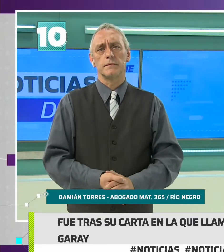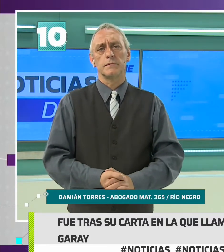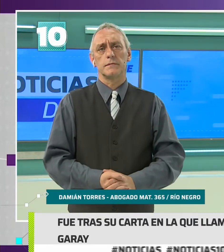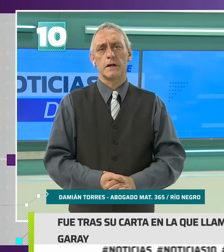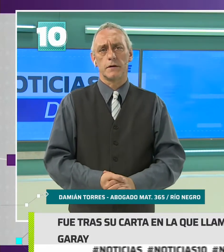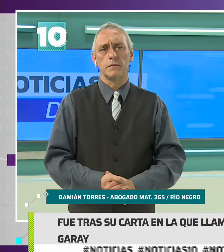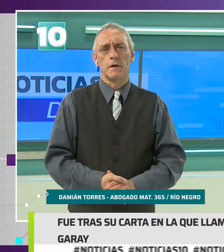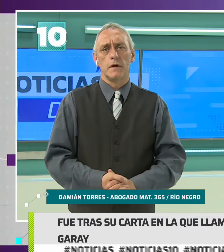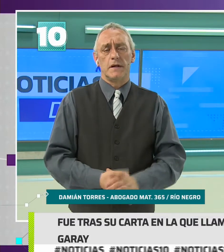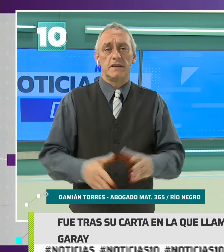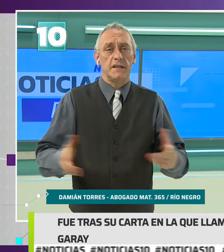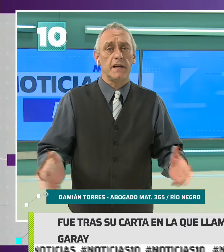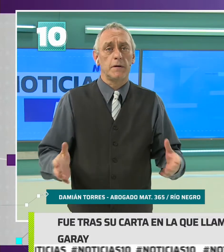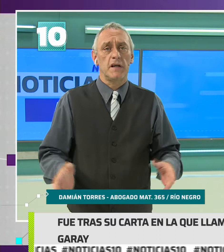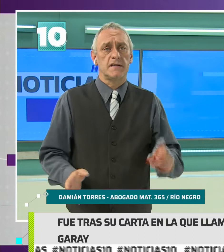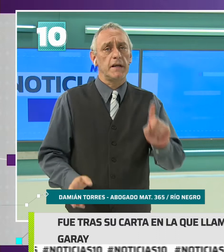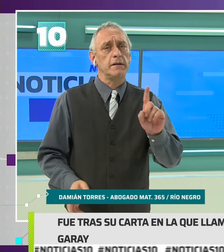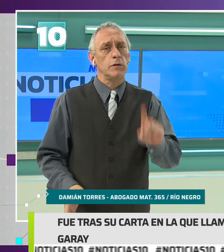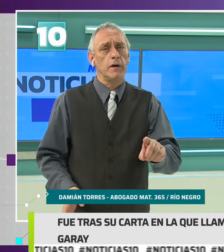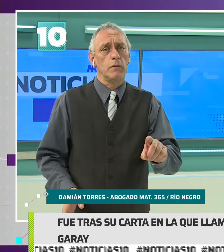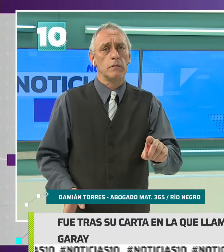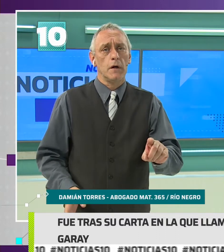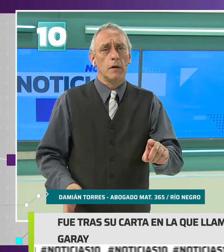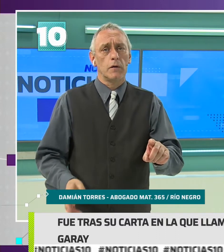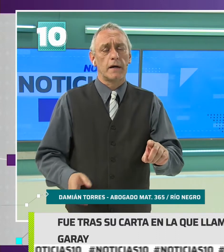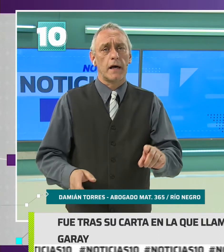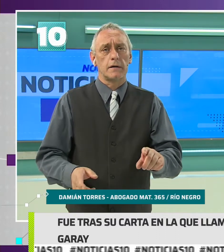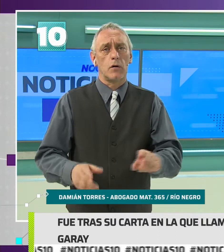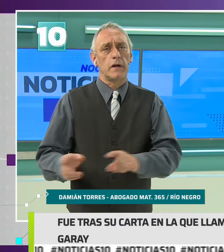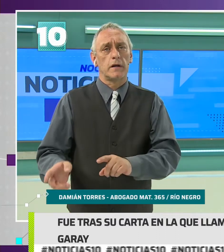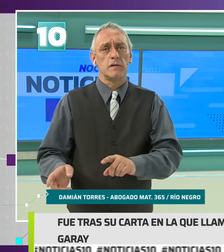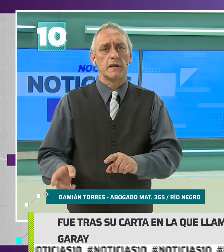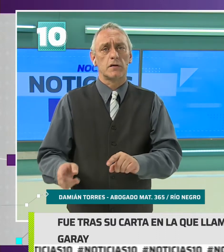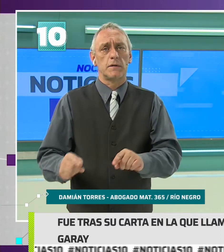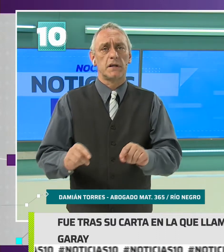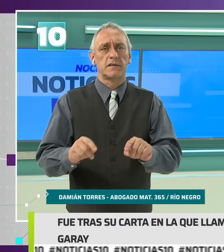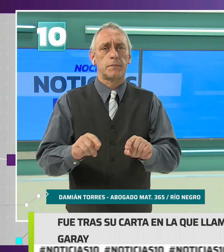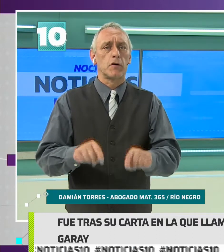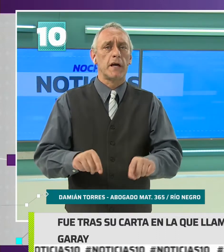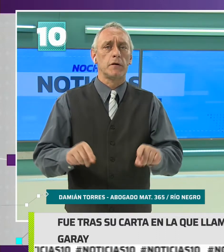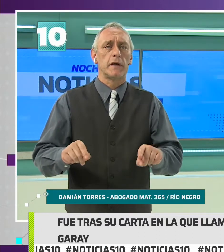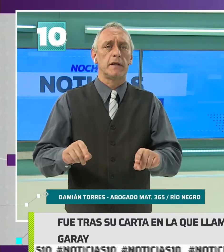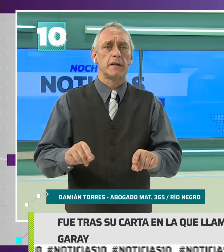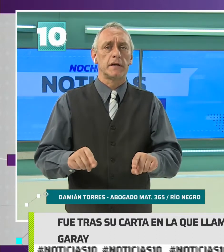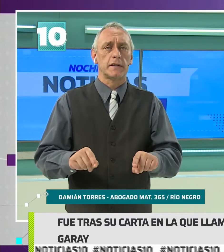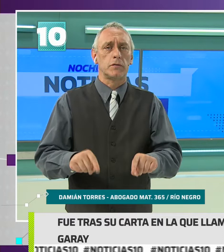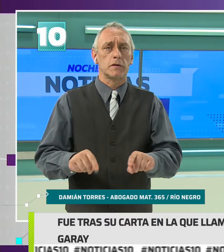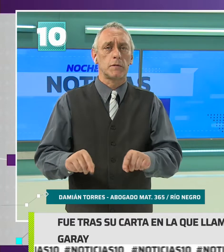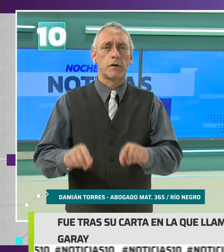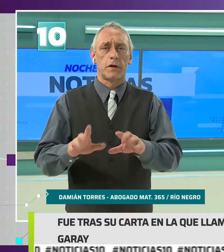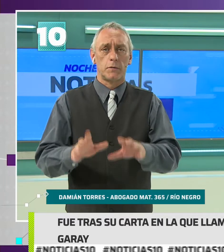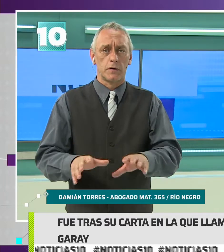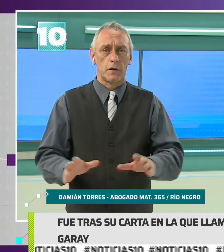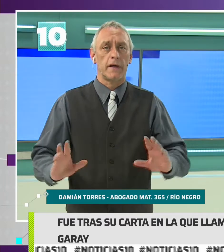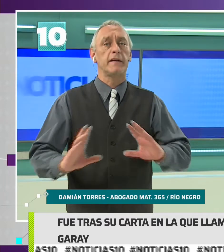producen aquí. Claro. ¿Cómo? Incita a la violencia, y esto no es una carta o una denuncia que solamente va a ser Pogliano, que es el intendente de Juntos Somos